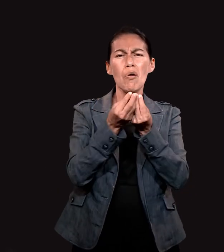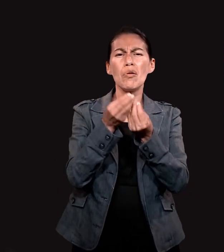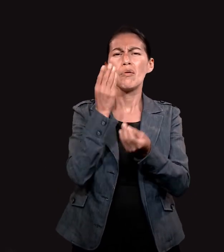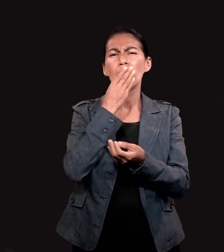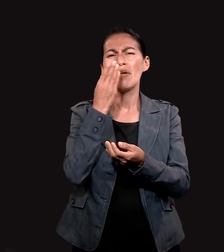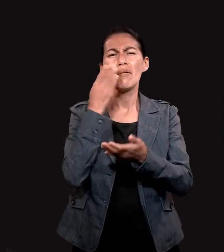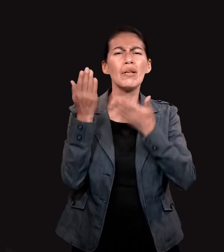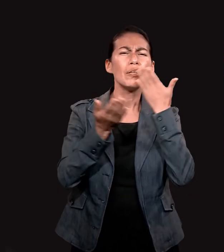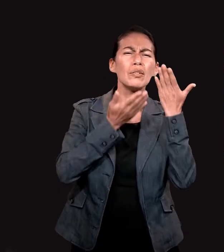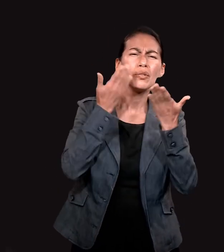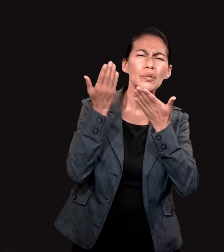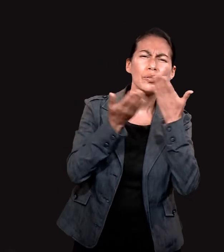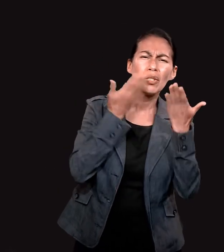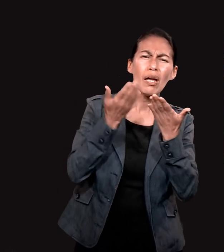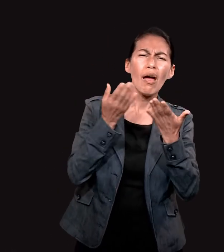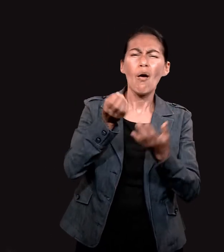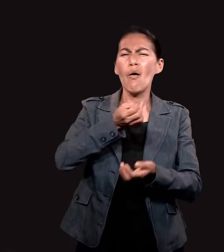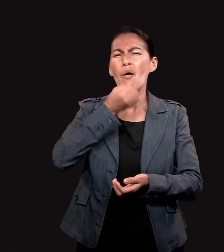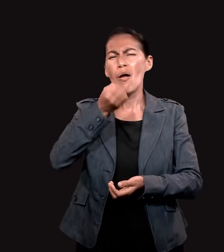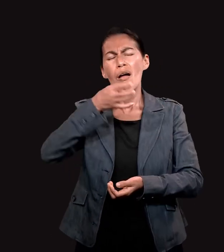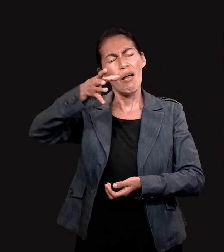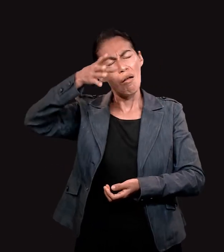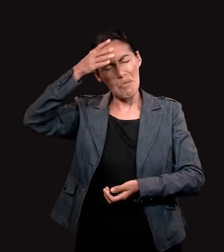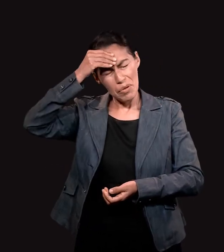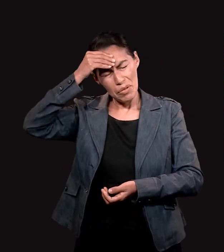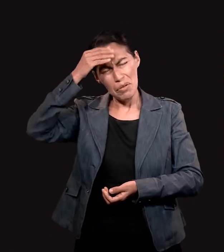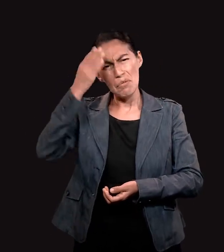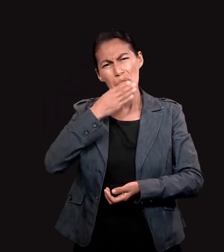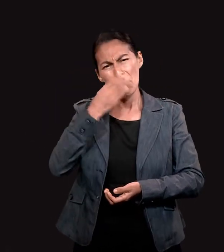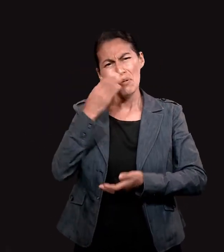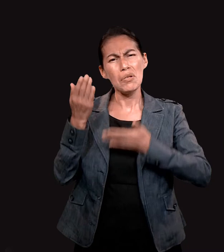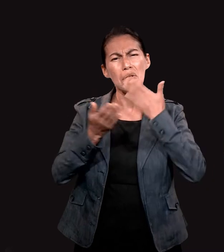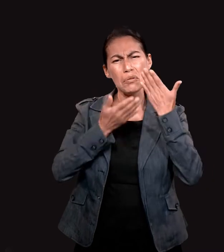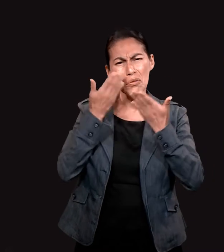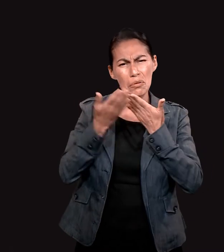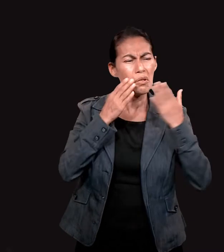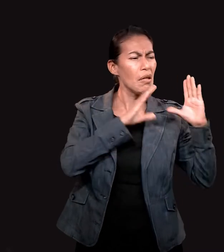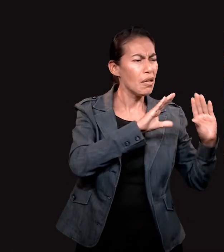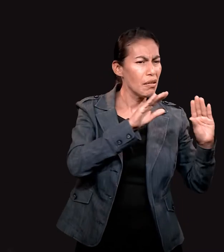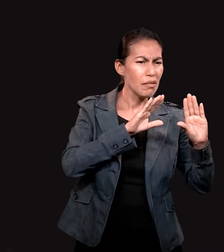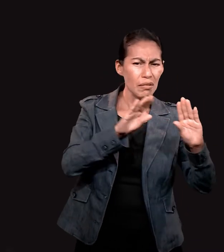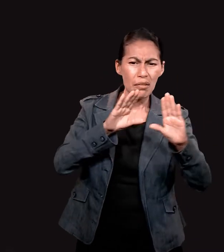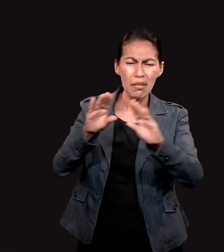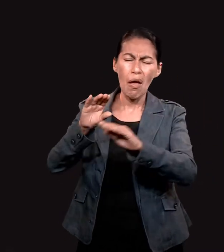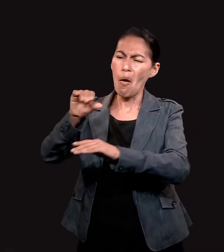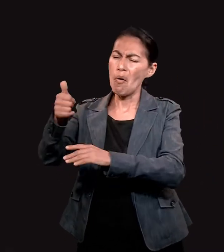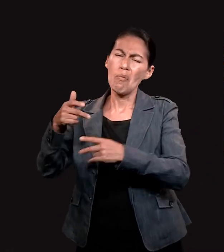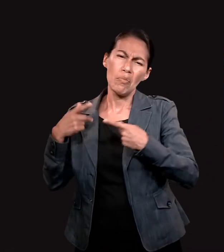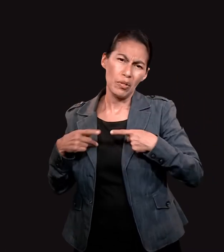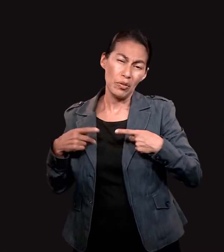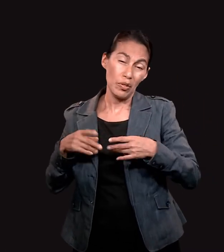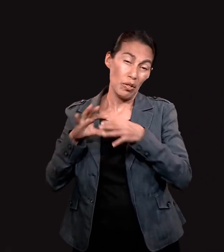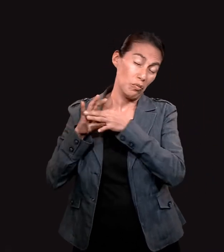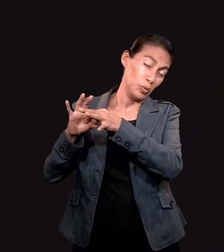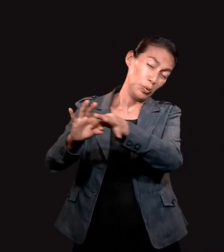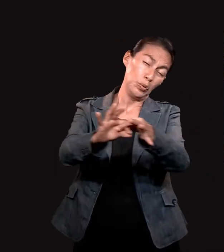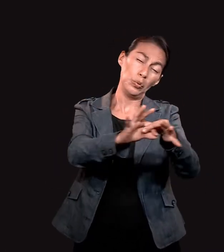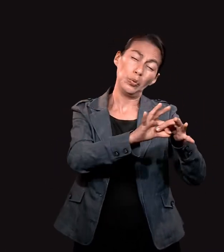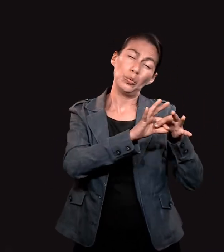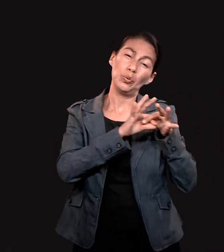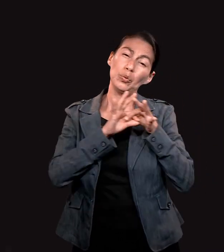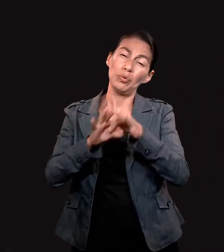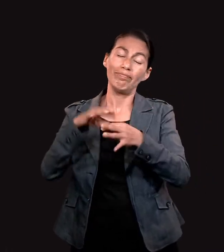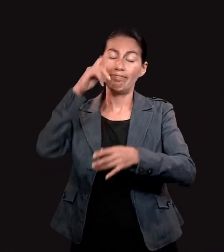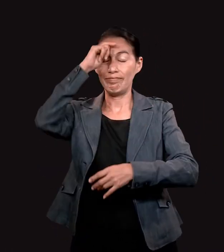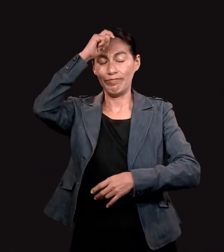y podamos aprender no solamente a orar, sino a estudiar también la Biblia y a compartirlo con los demás, para que